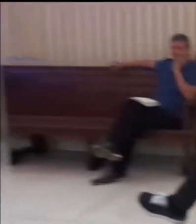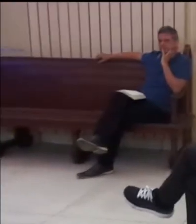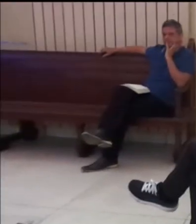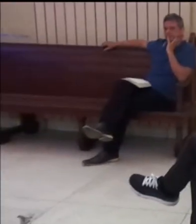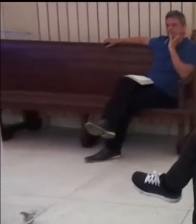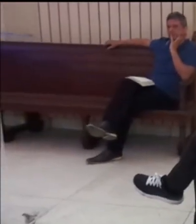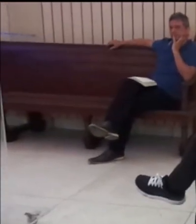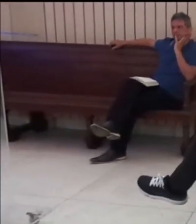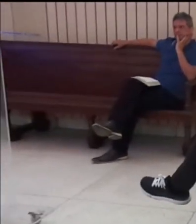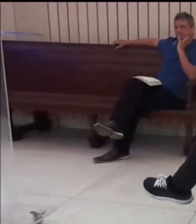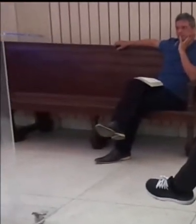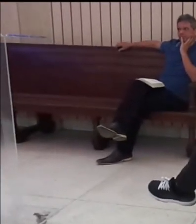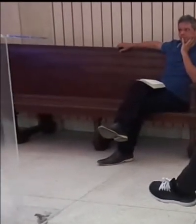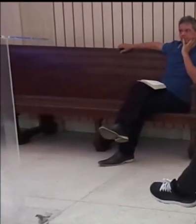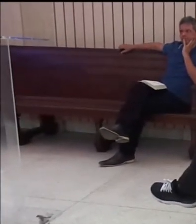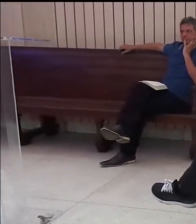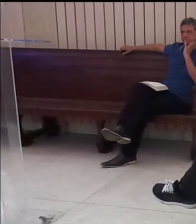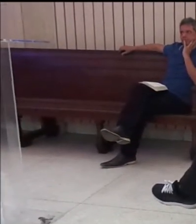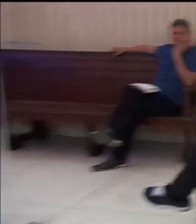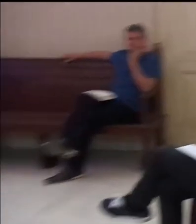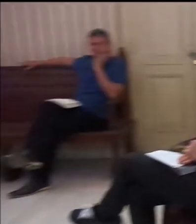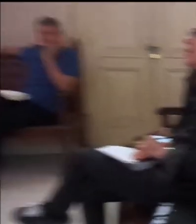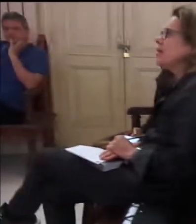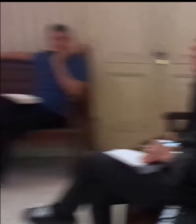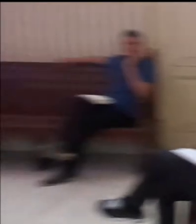ordem do mundo.